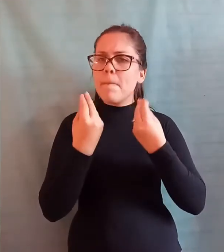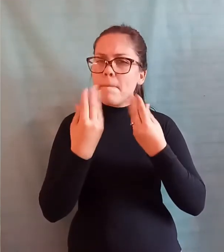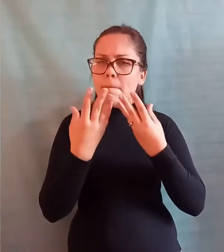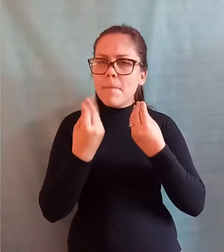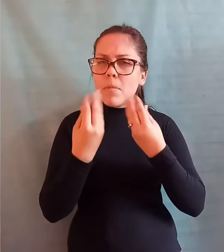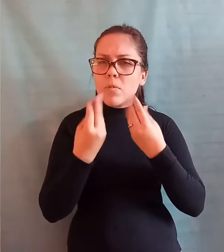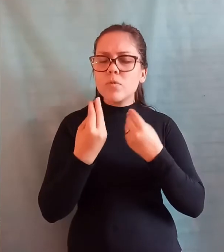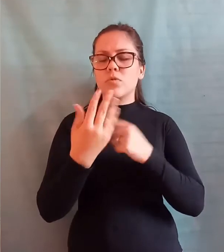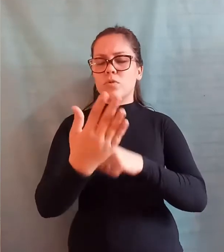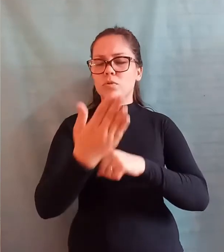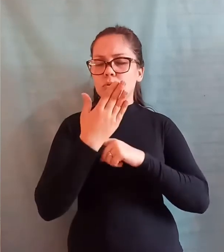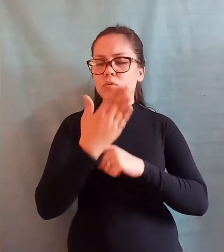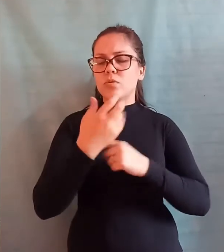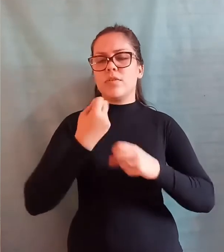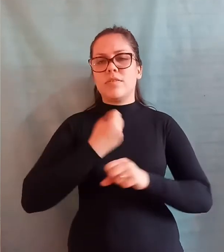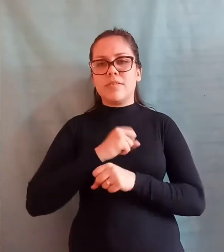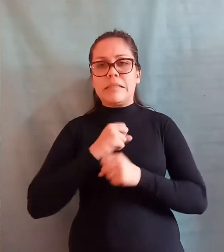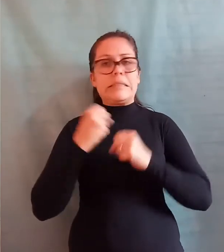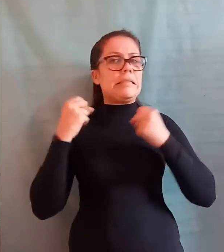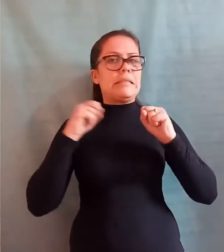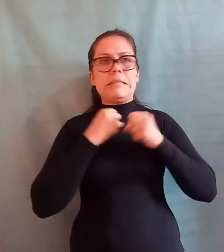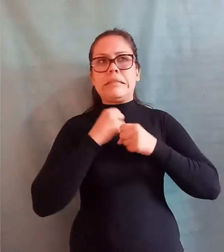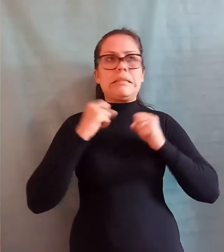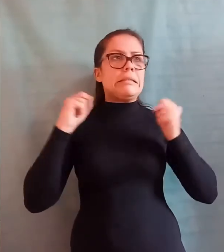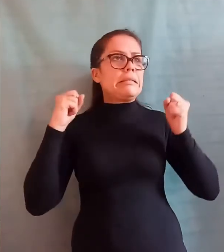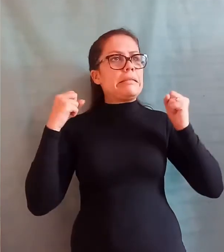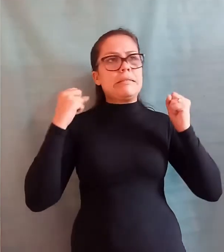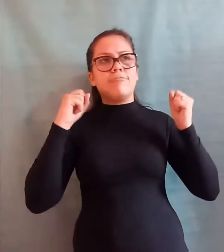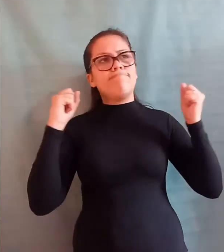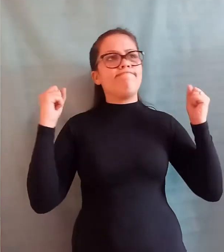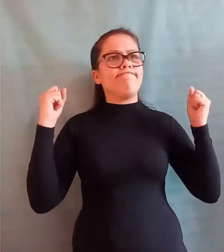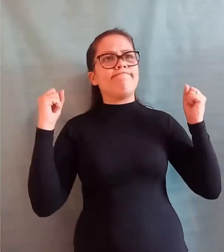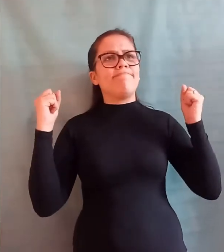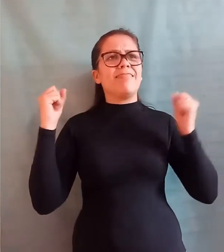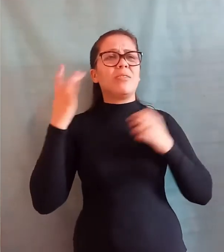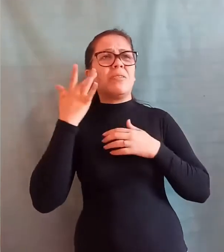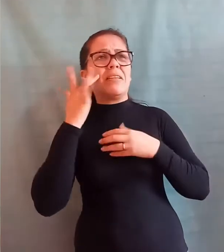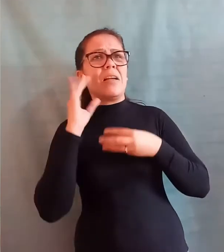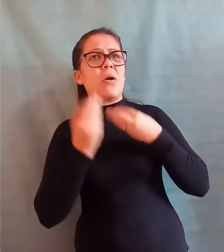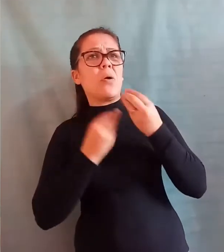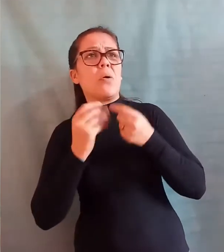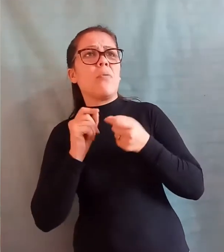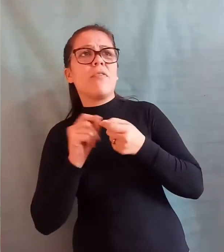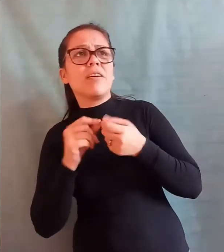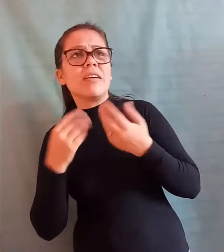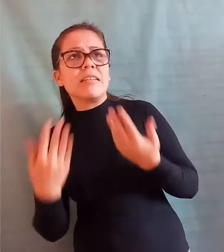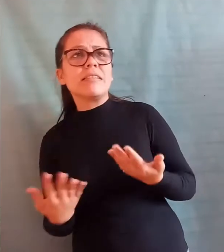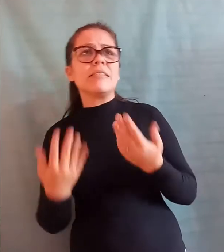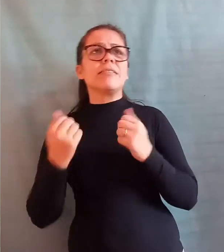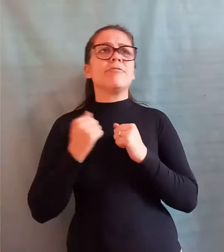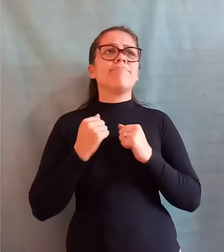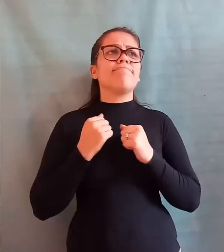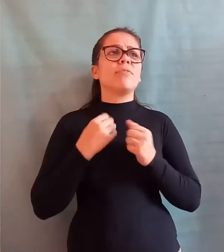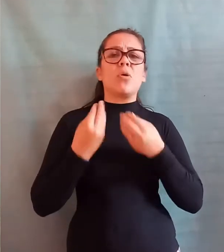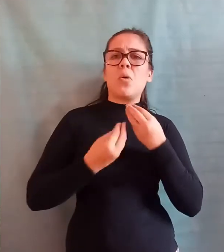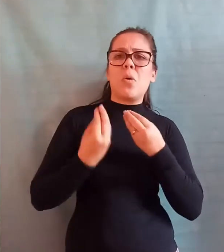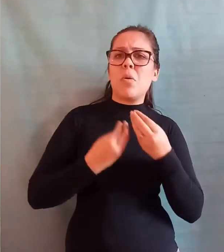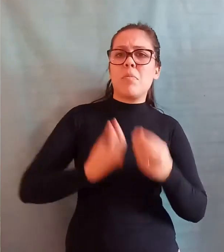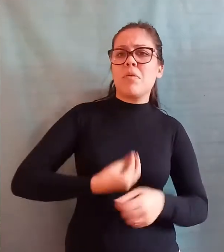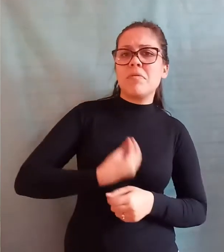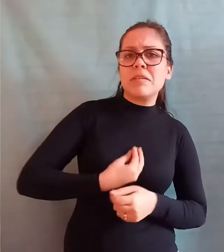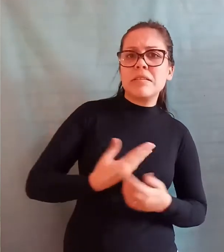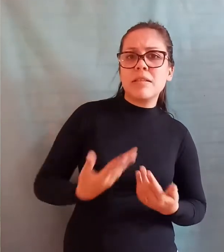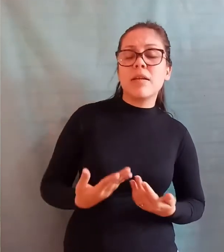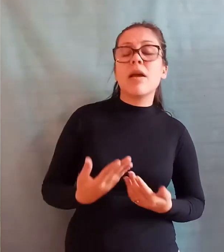também na ansiedade. Então naquele dia eu tô mais ansioso, que eu não sei quando que essa pandemia vai acabar, como é que a vida